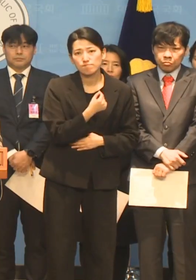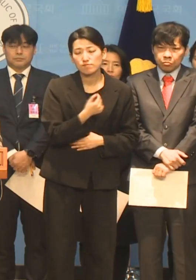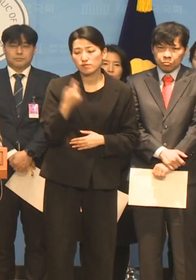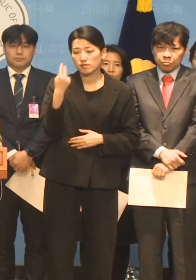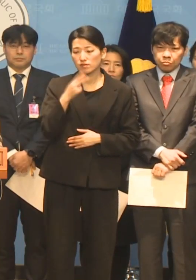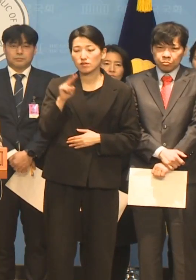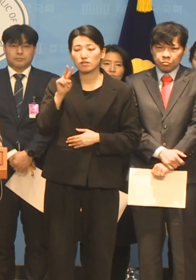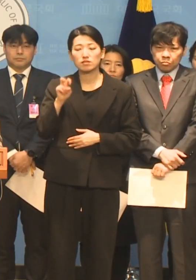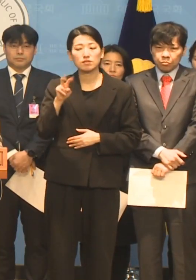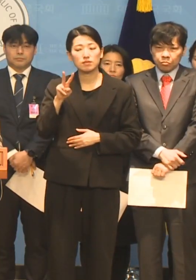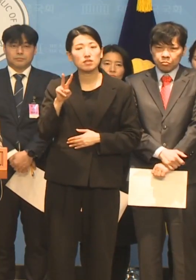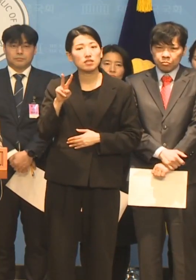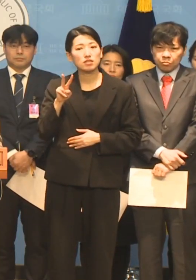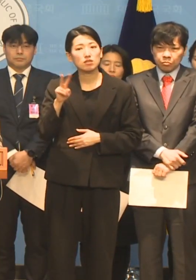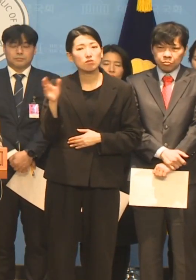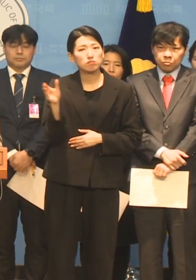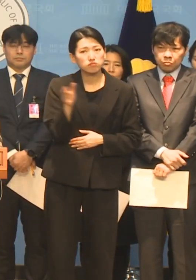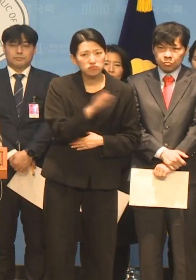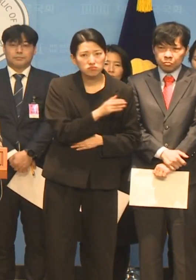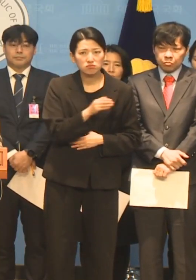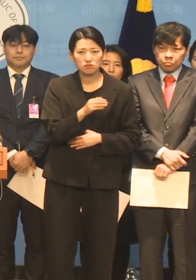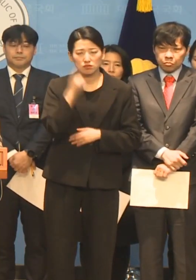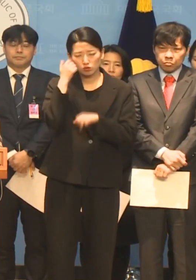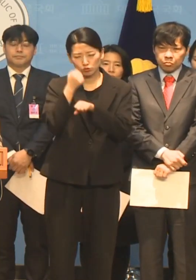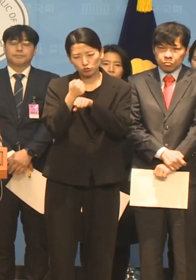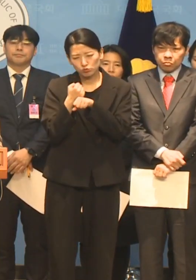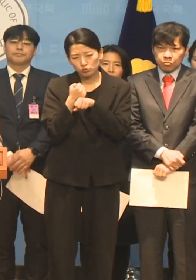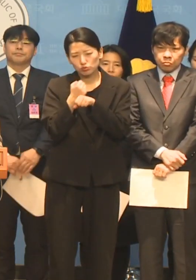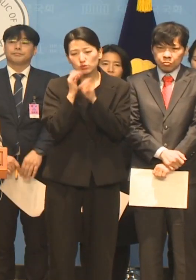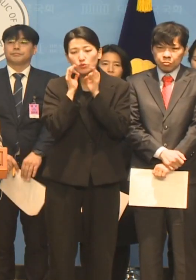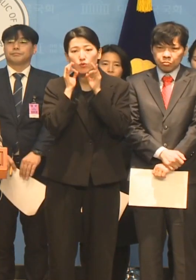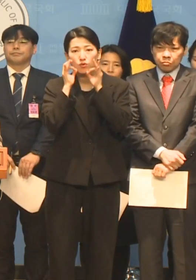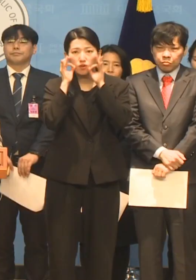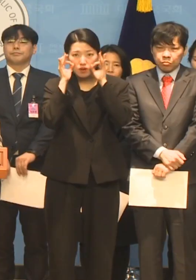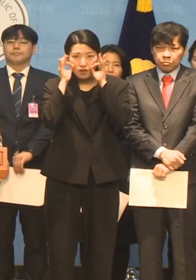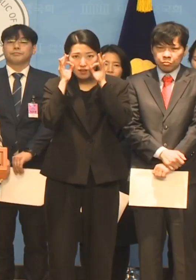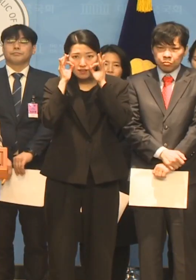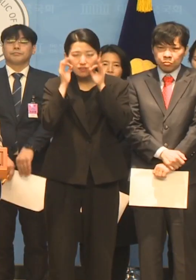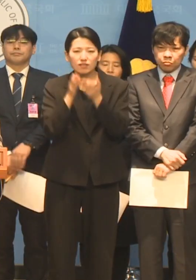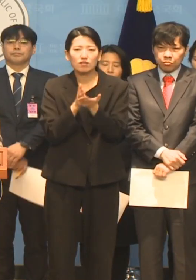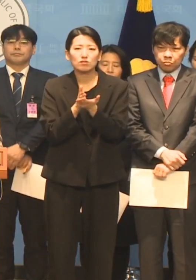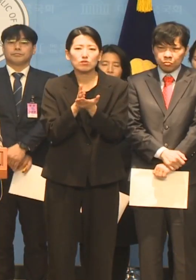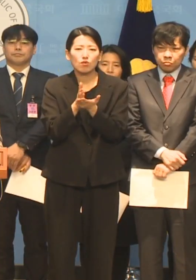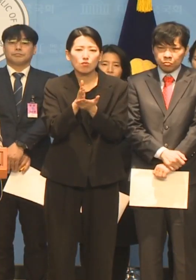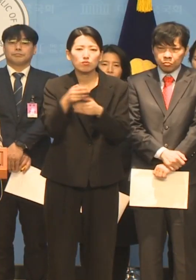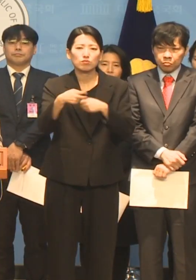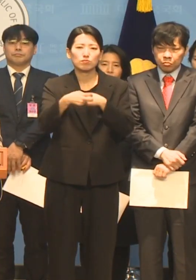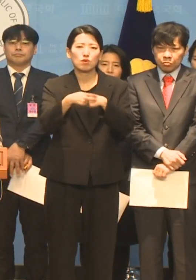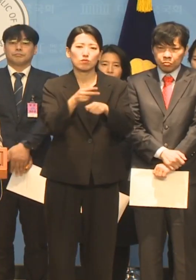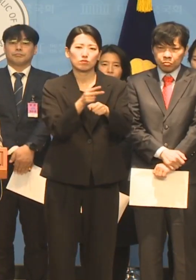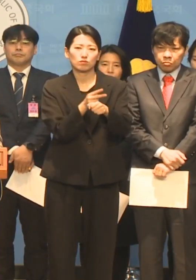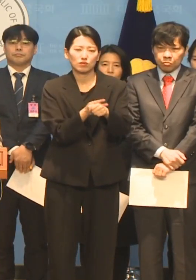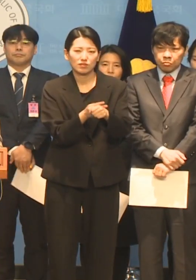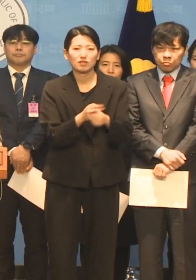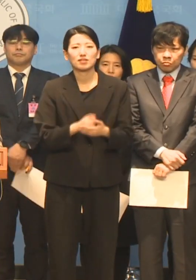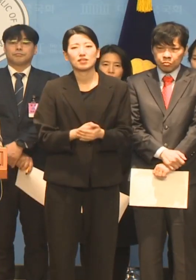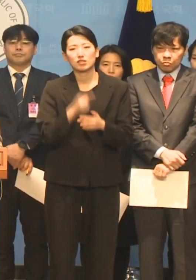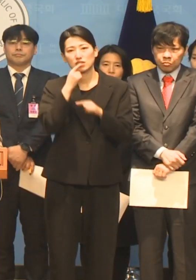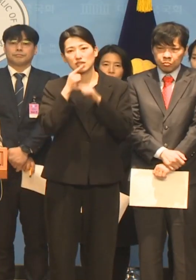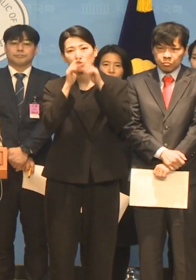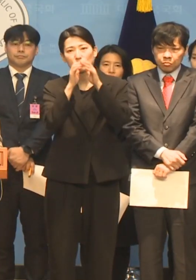2022년부터 뜻을 모으고 관련 연구를 이어오신 전문의, 당뇨병 교육